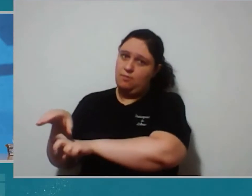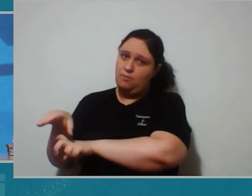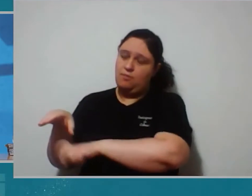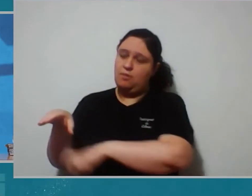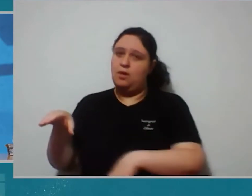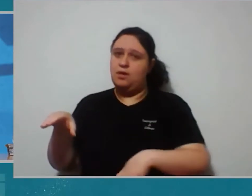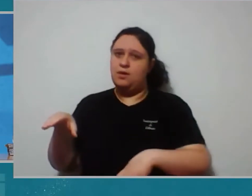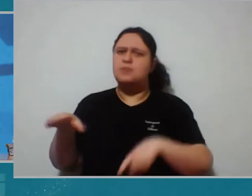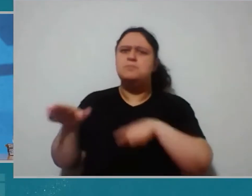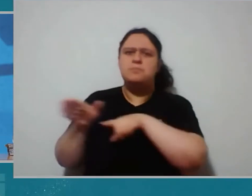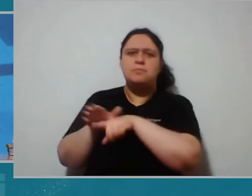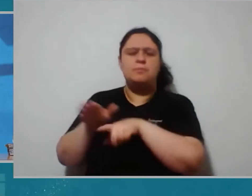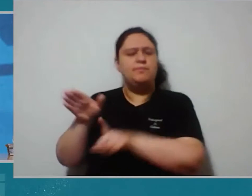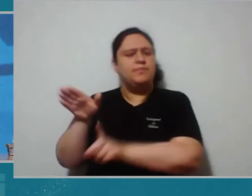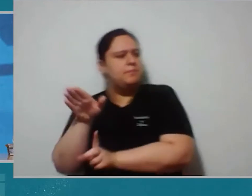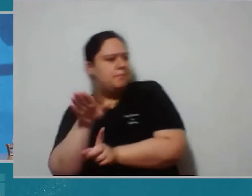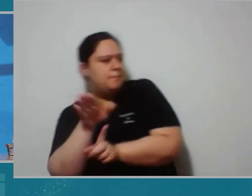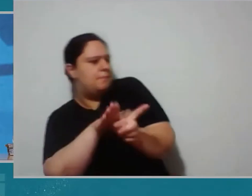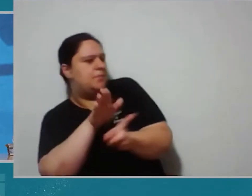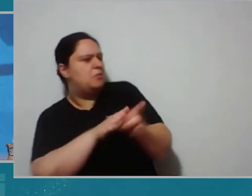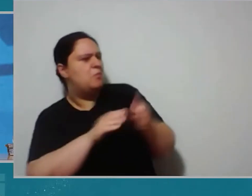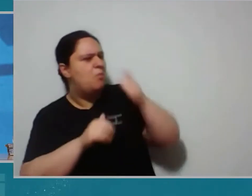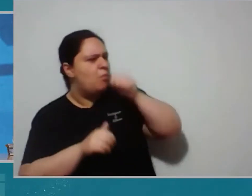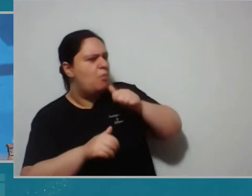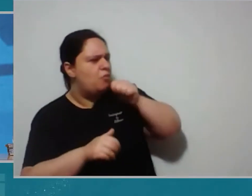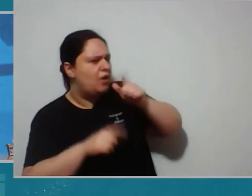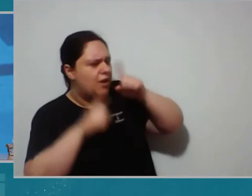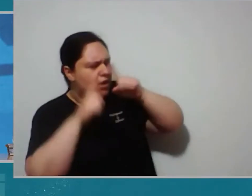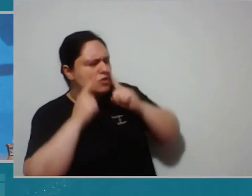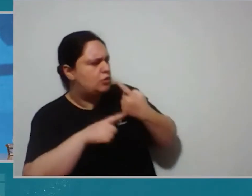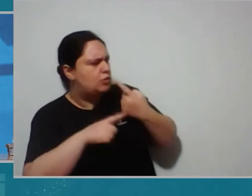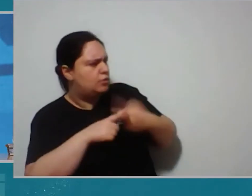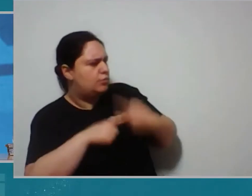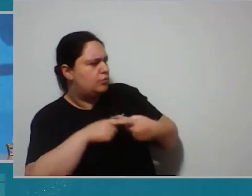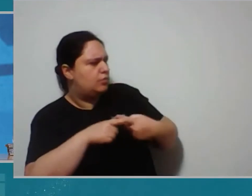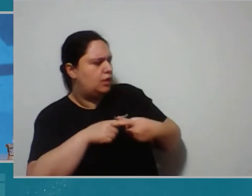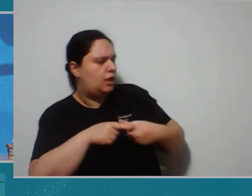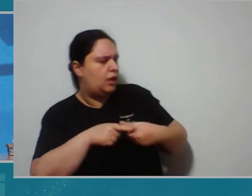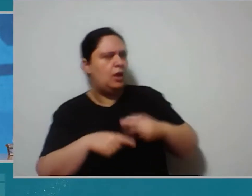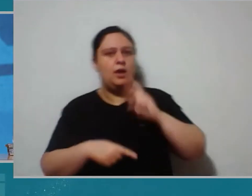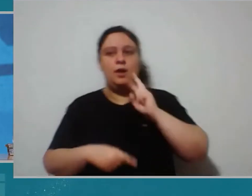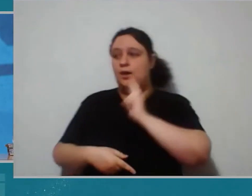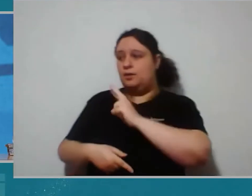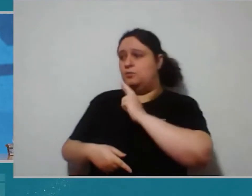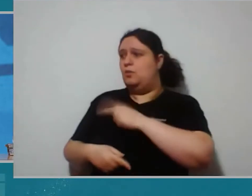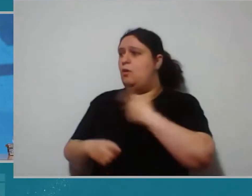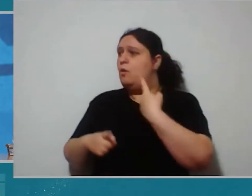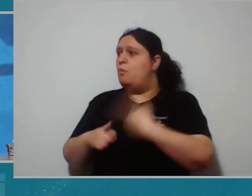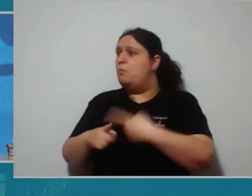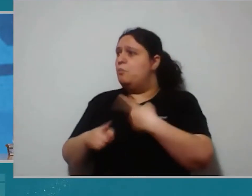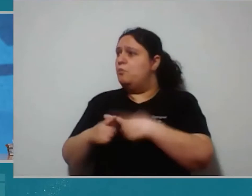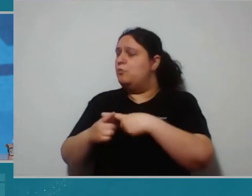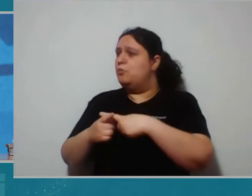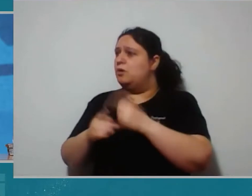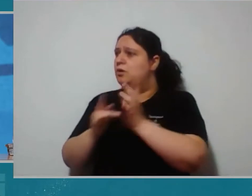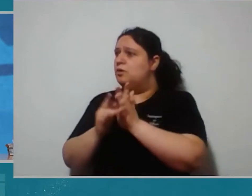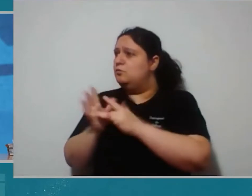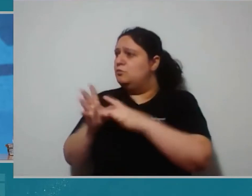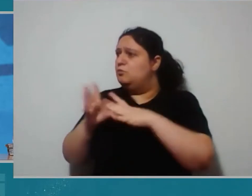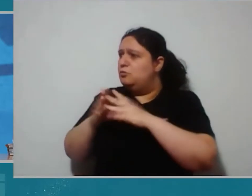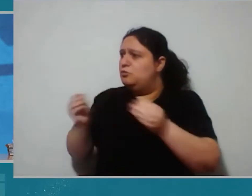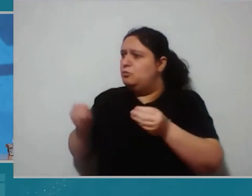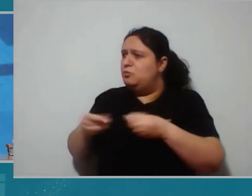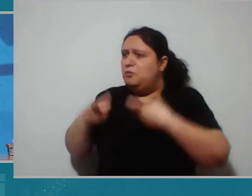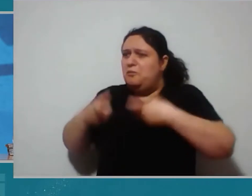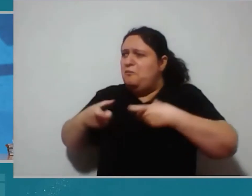perguntaram: mulher, por que choras? Ela lhe respondeu: porque levaram o meu Senhor, não sei onde o